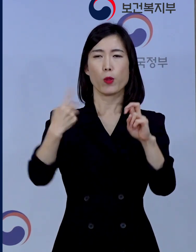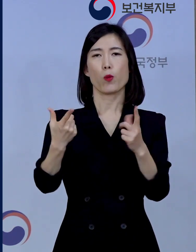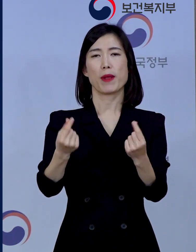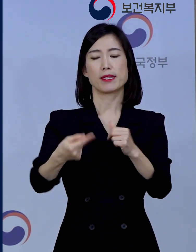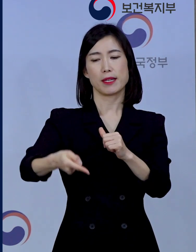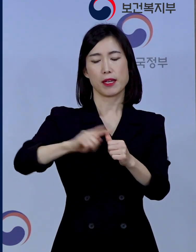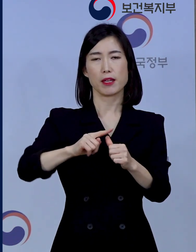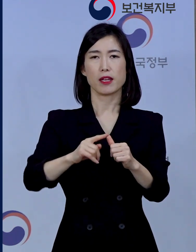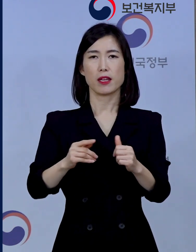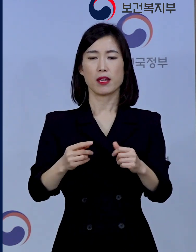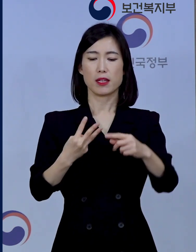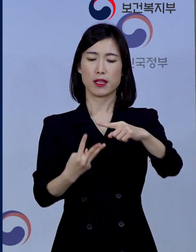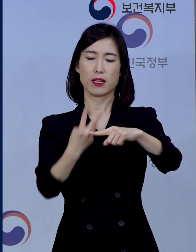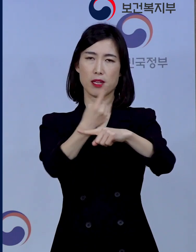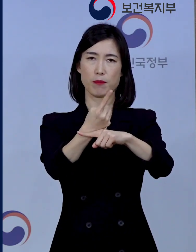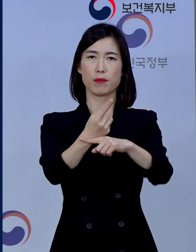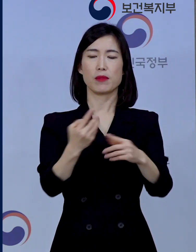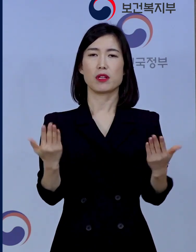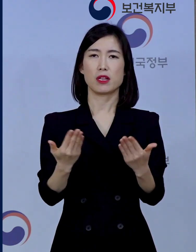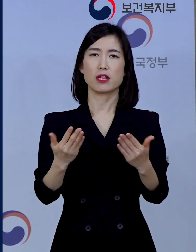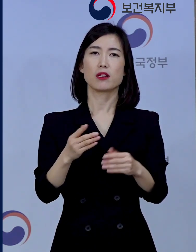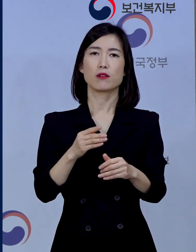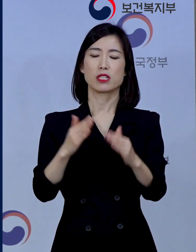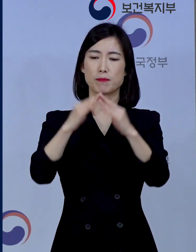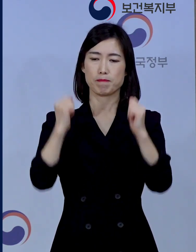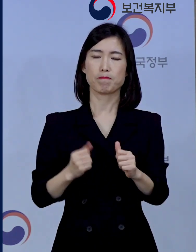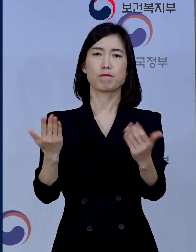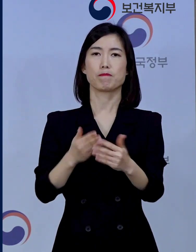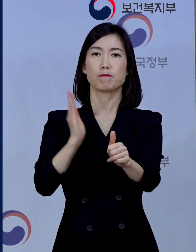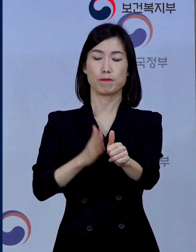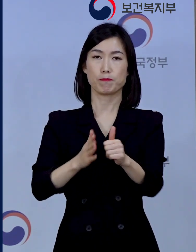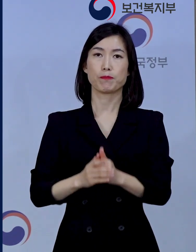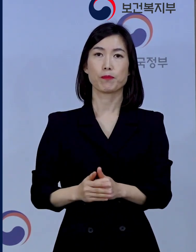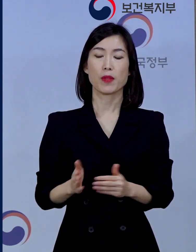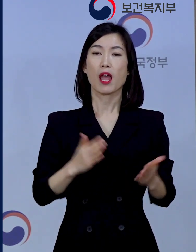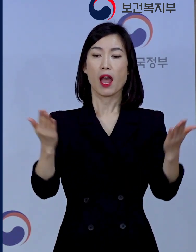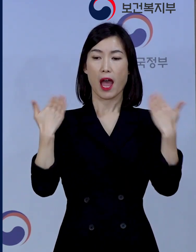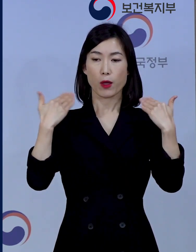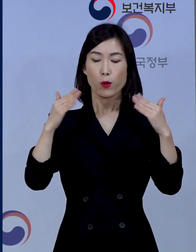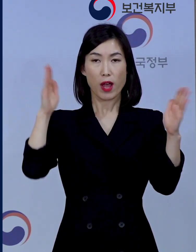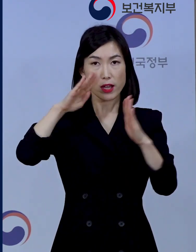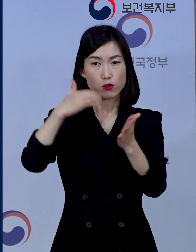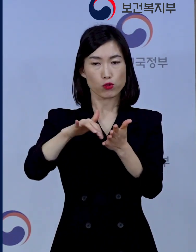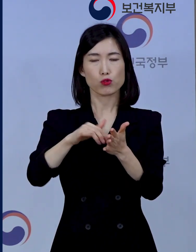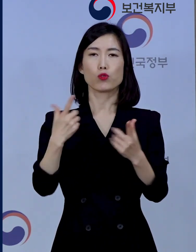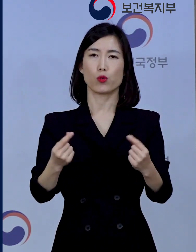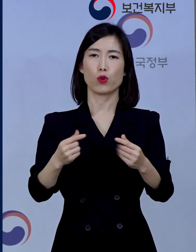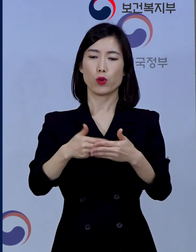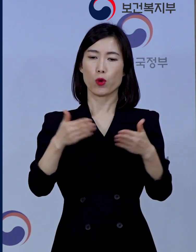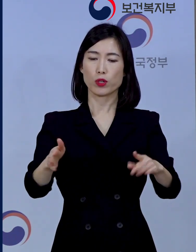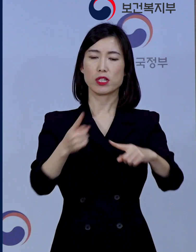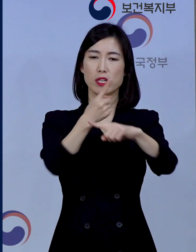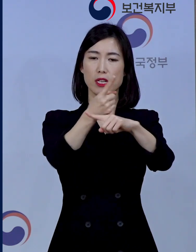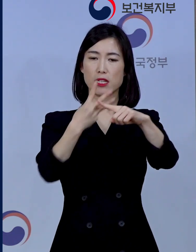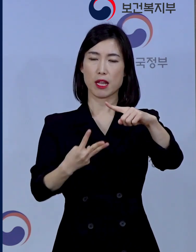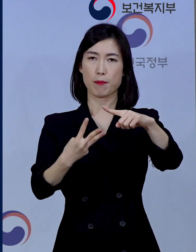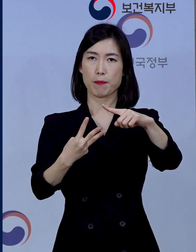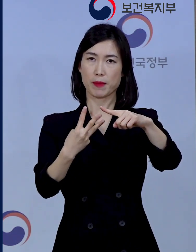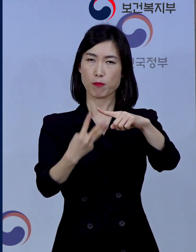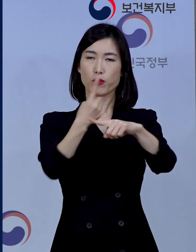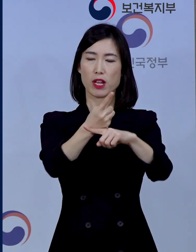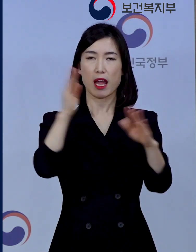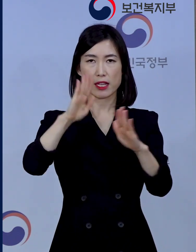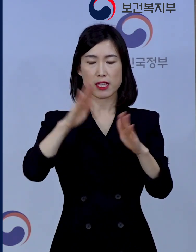부탁드립니다. 원격 수업도 확대하여 학교의 밀집도를 3분의 1로 낮춥니다. 스포츠